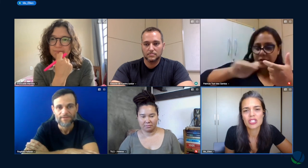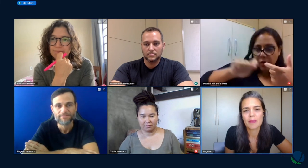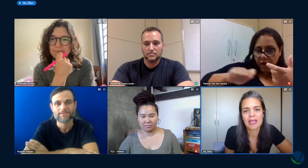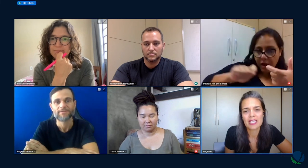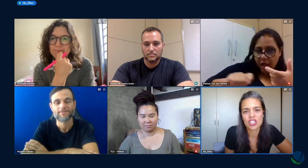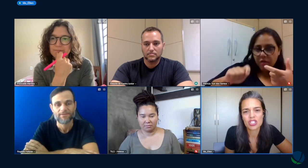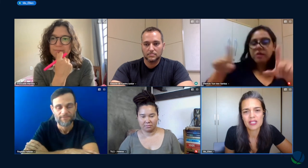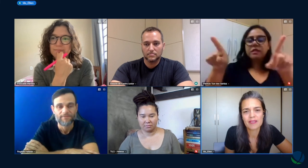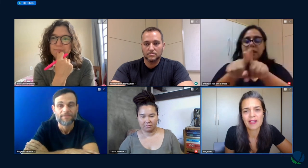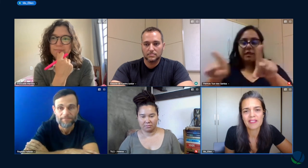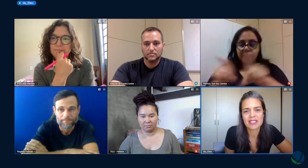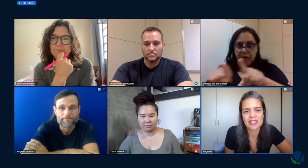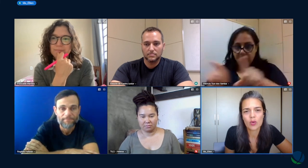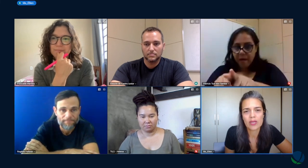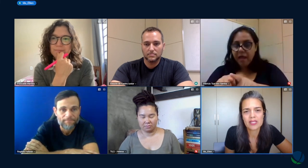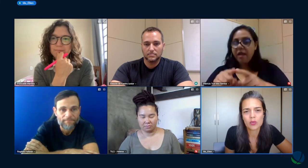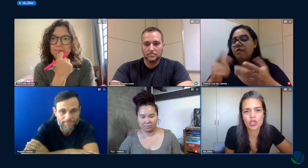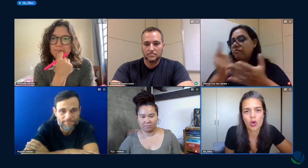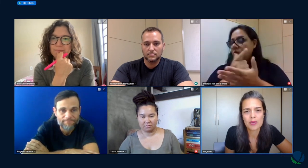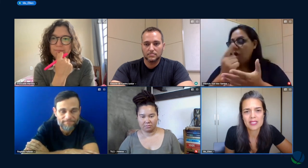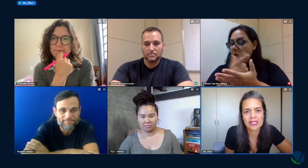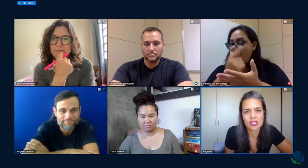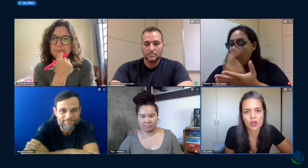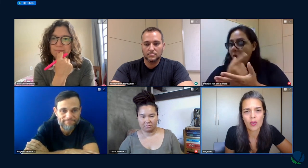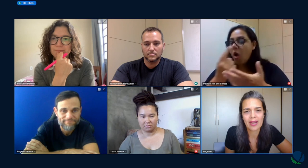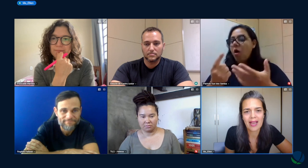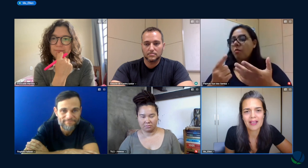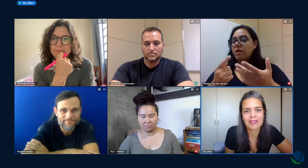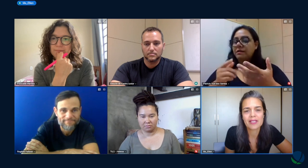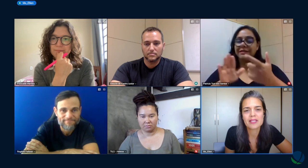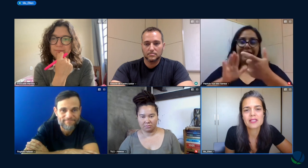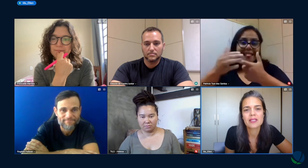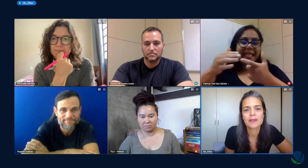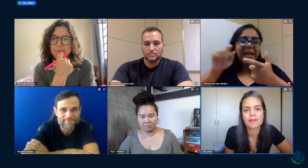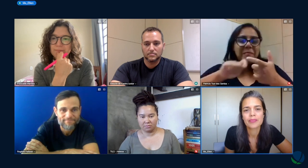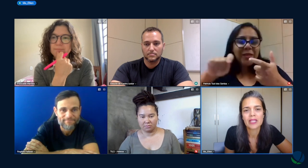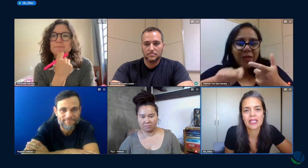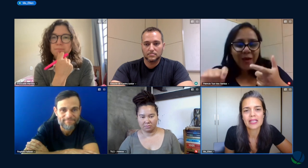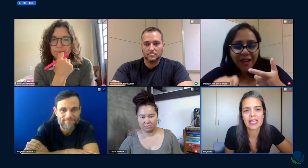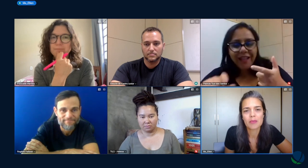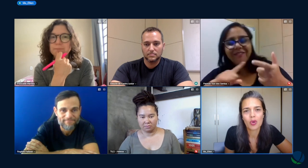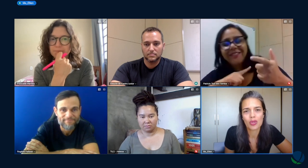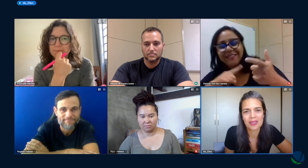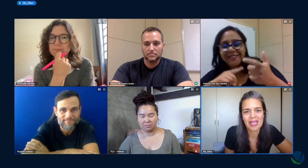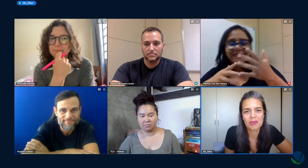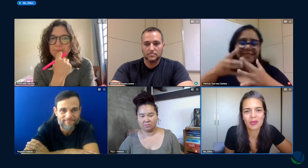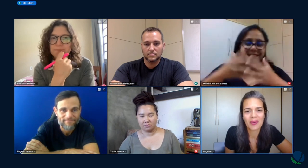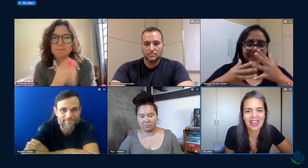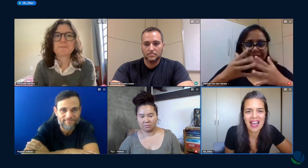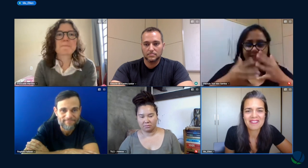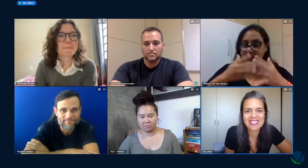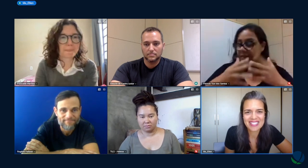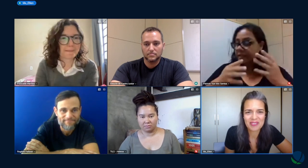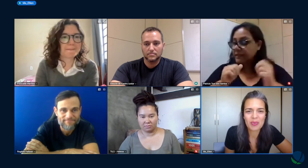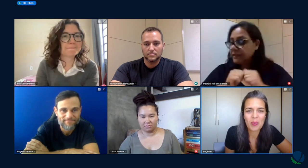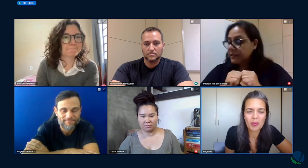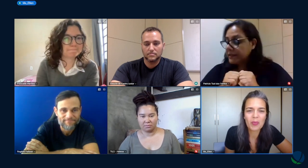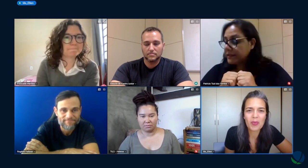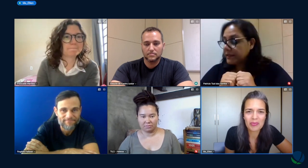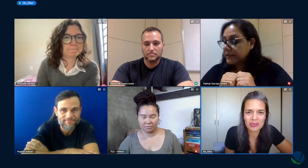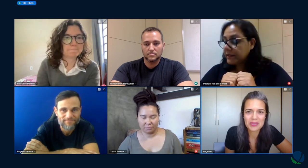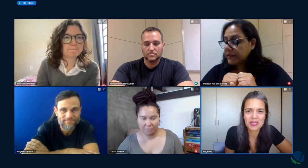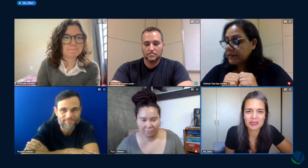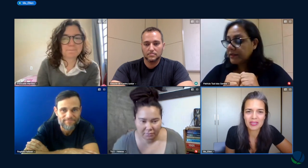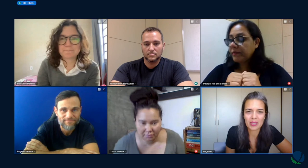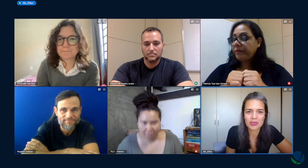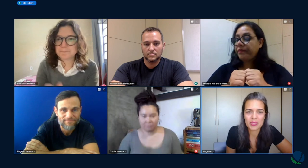Então, a gente vai fazer essa correção de obras lexicográficas e terminográficas, que ficou um